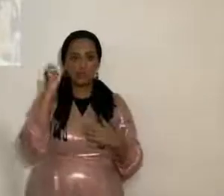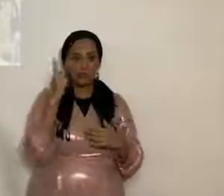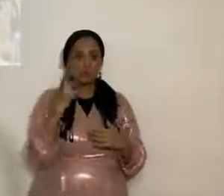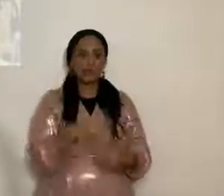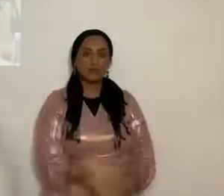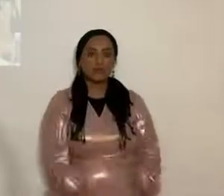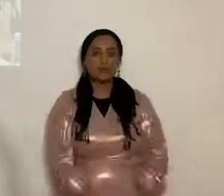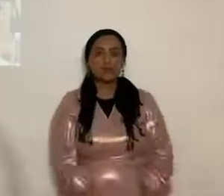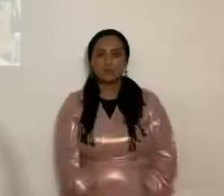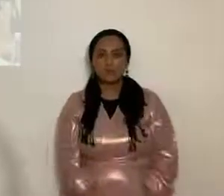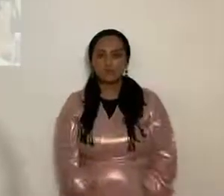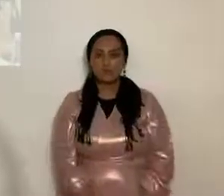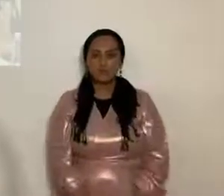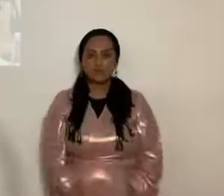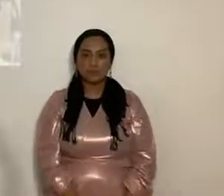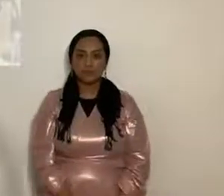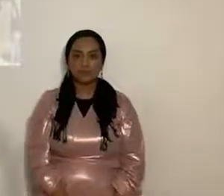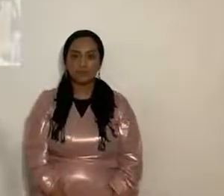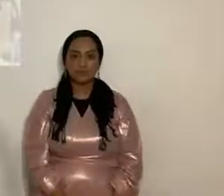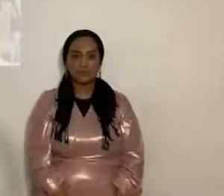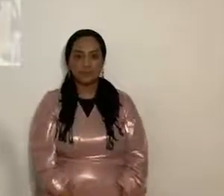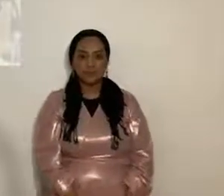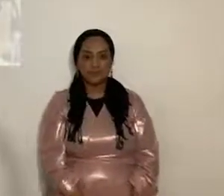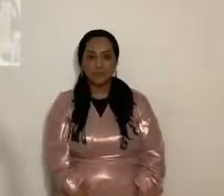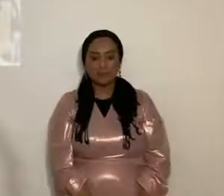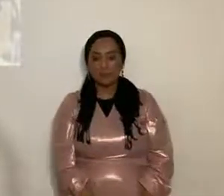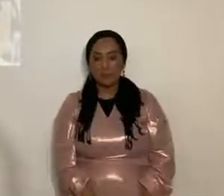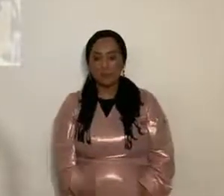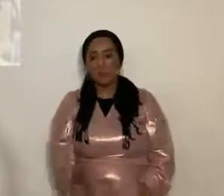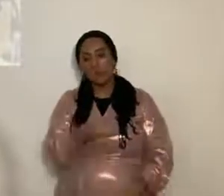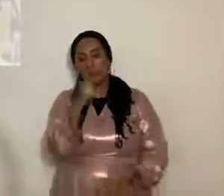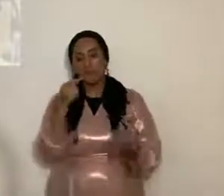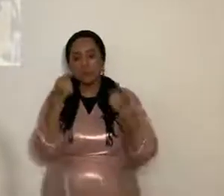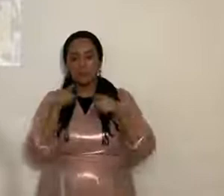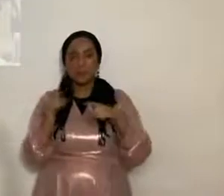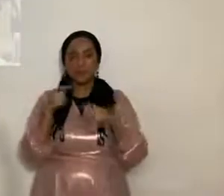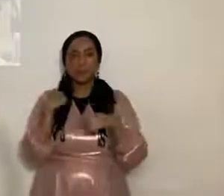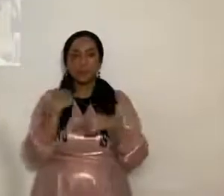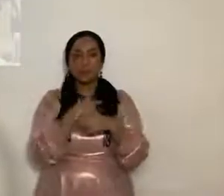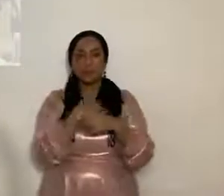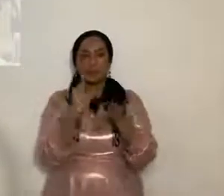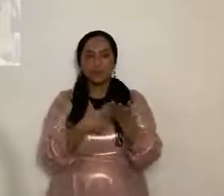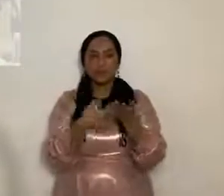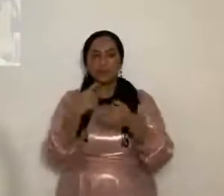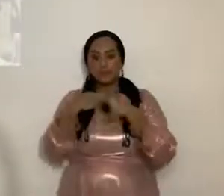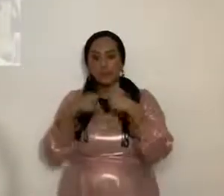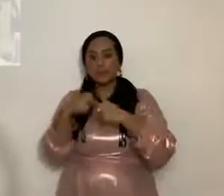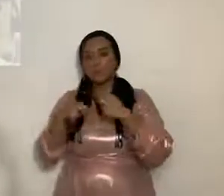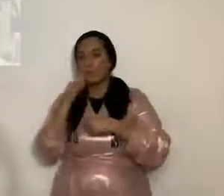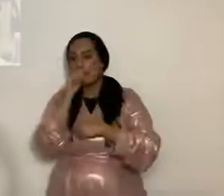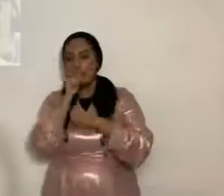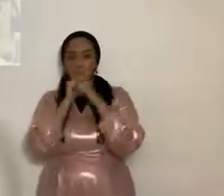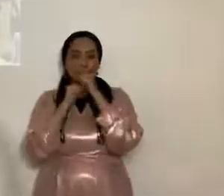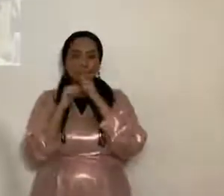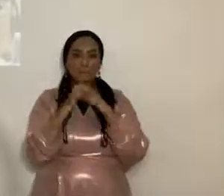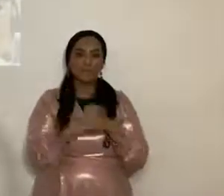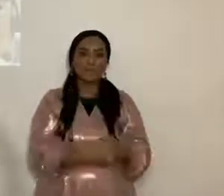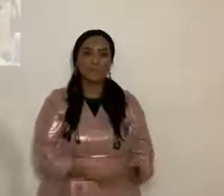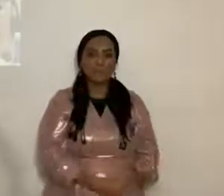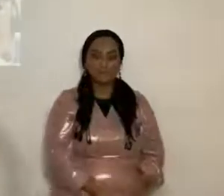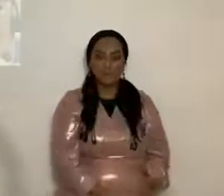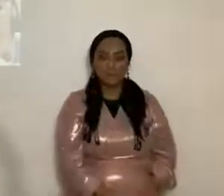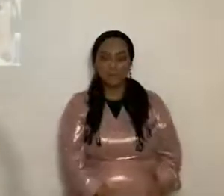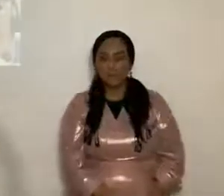12. Aleluya. Otra consecuencia de guardar, de pasar pruebas, tribulaciones y